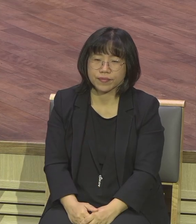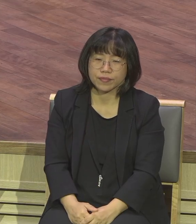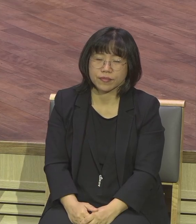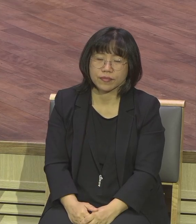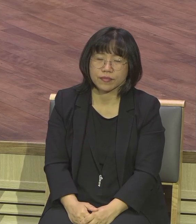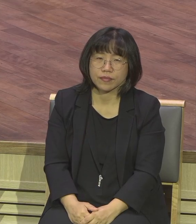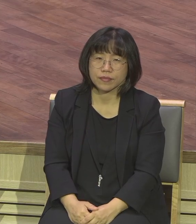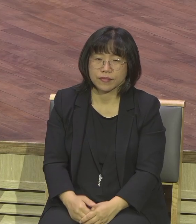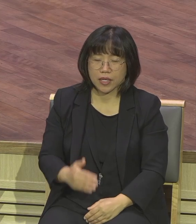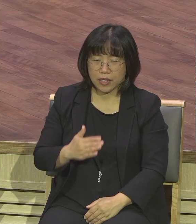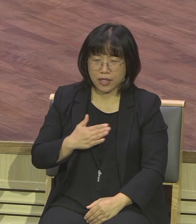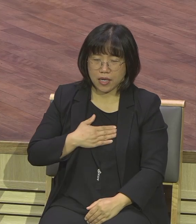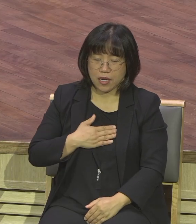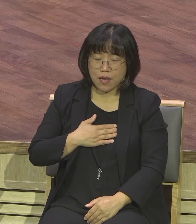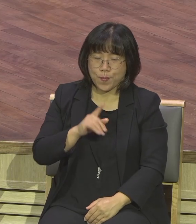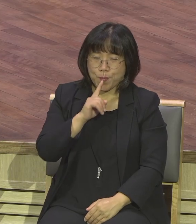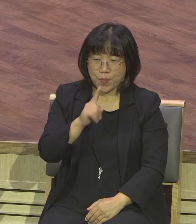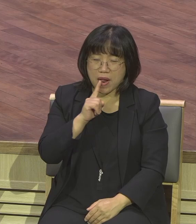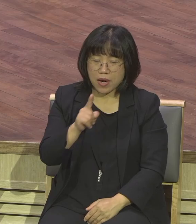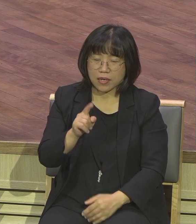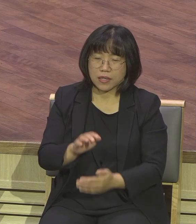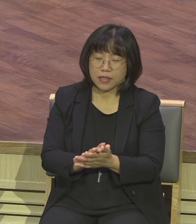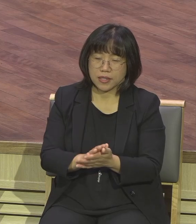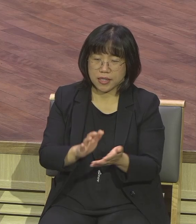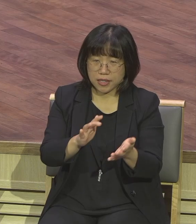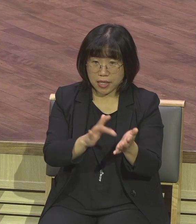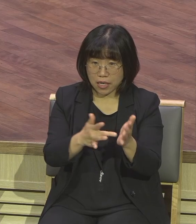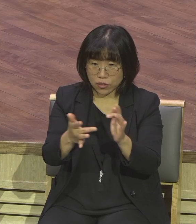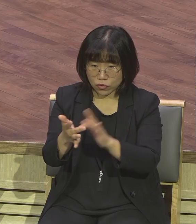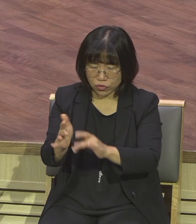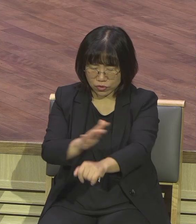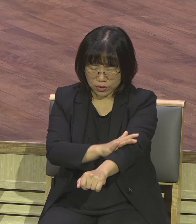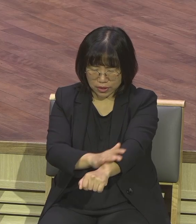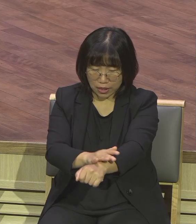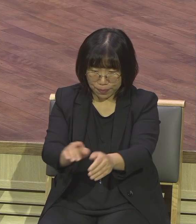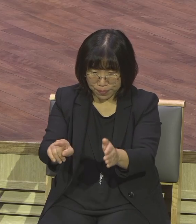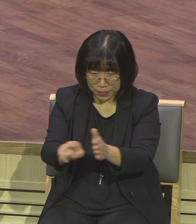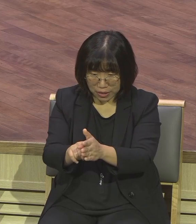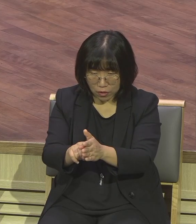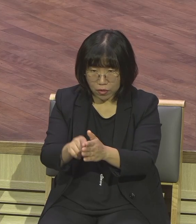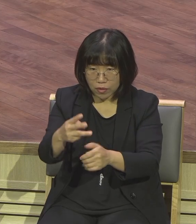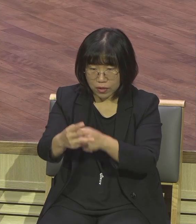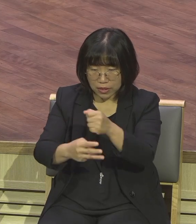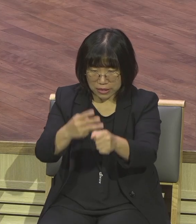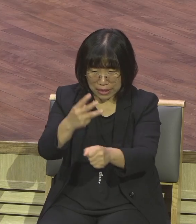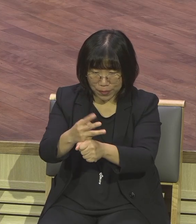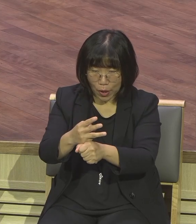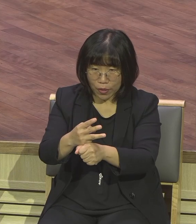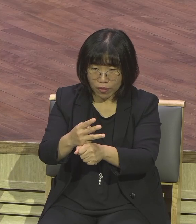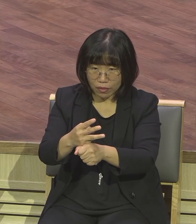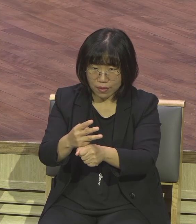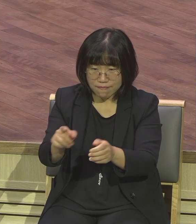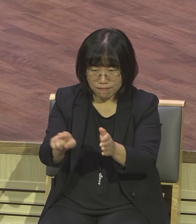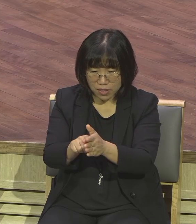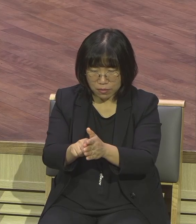그 내가 늘 이야기하잖아. 예수를 성경대로 제대로 믿으면 3년만 제대로 믿으면 다 부자 된다고.